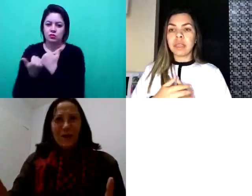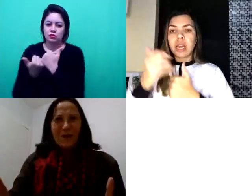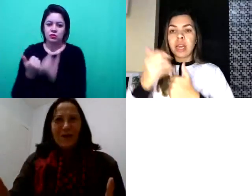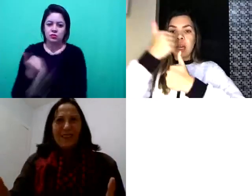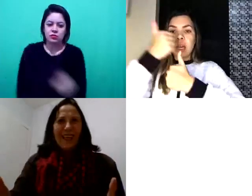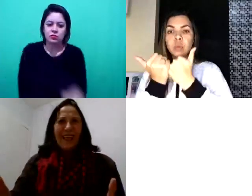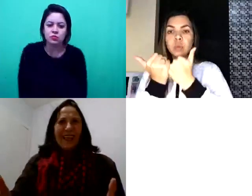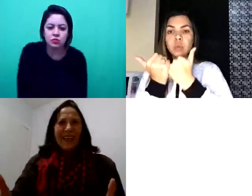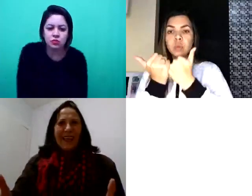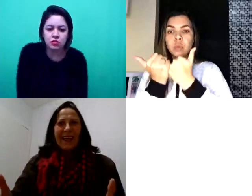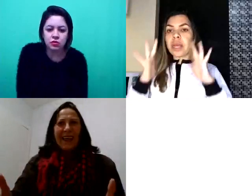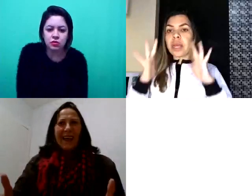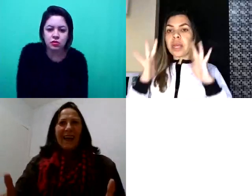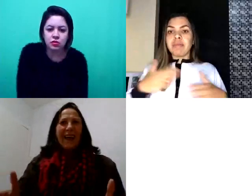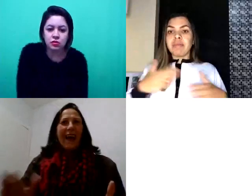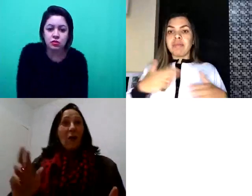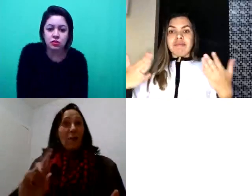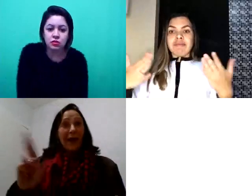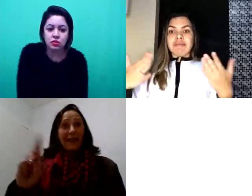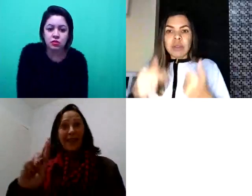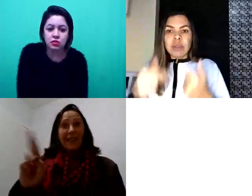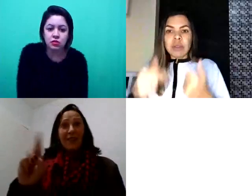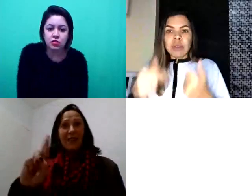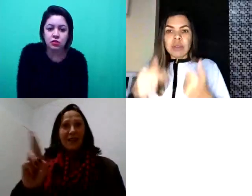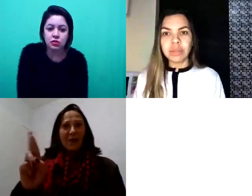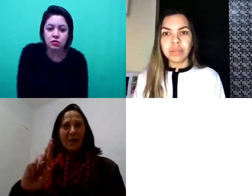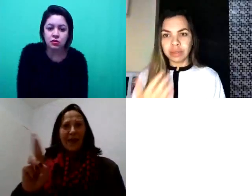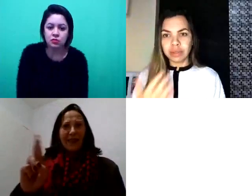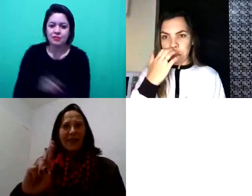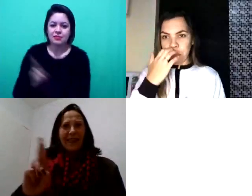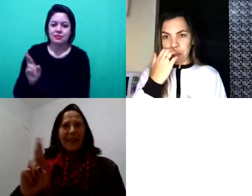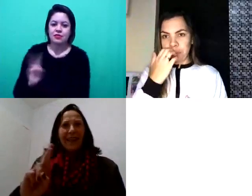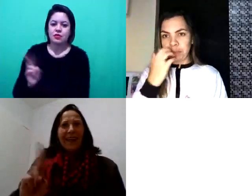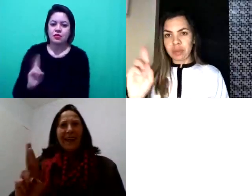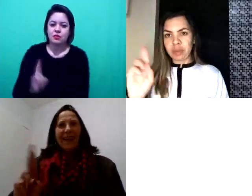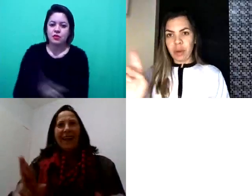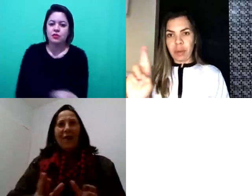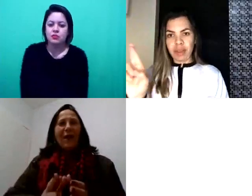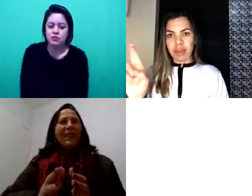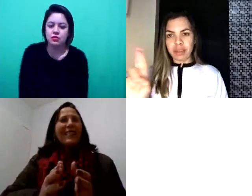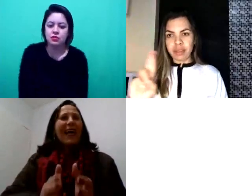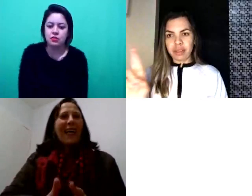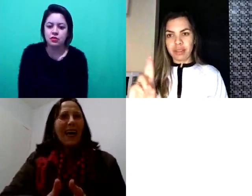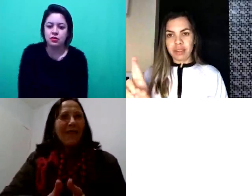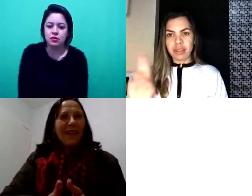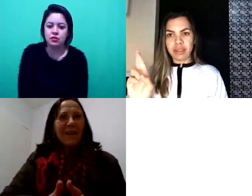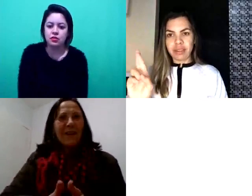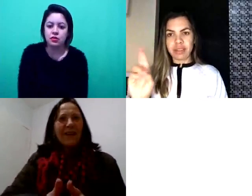mundo, né? A Roberta, esse é o sinal da Roberta. A Roberta está grávida